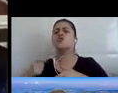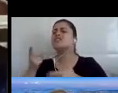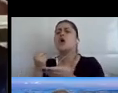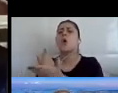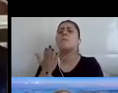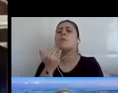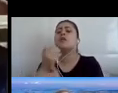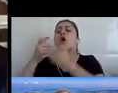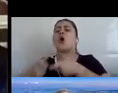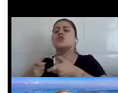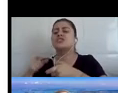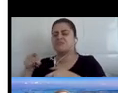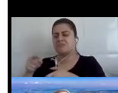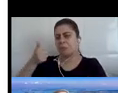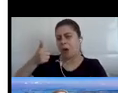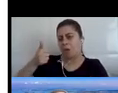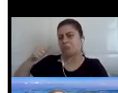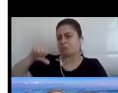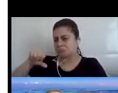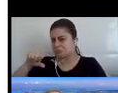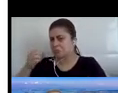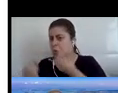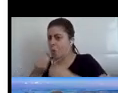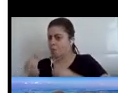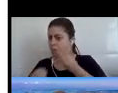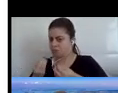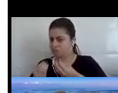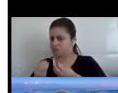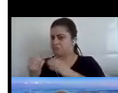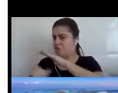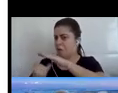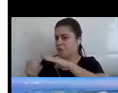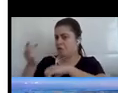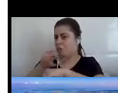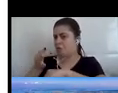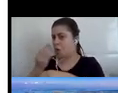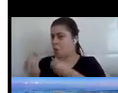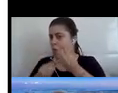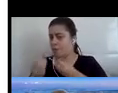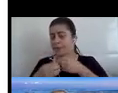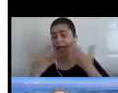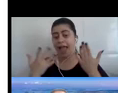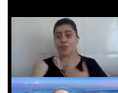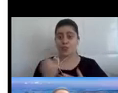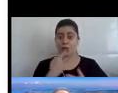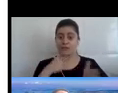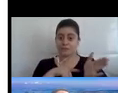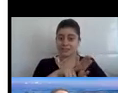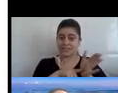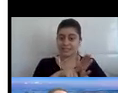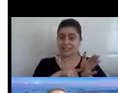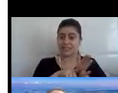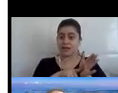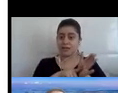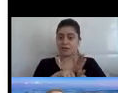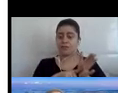tem acesso a isso. Então, aqui no DF, a gente foi pesquisar essa questão das redes de circuitos curtos de